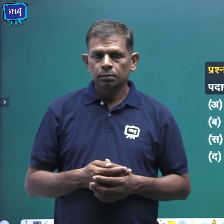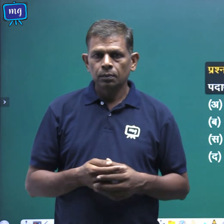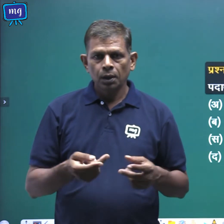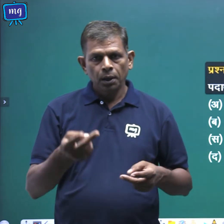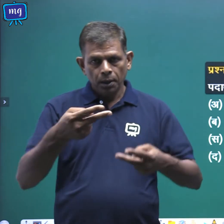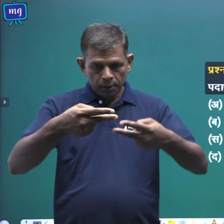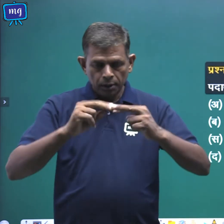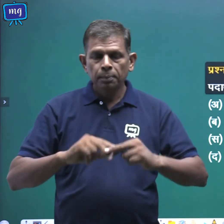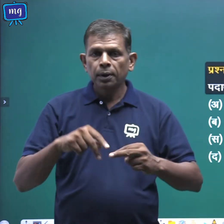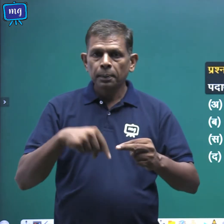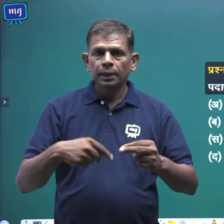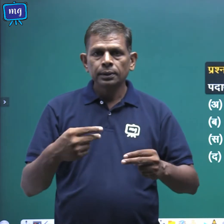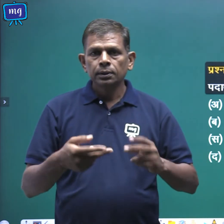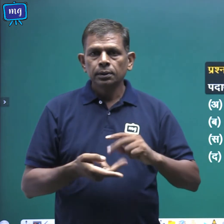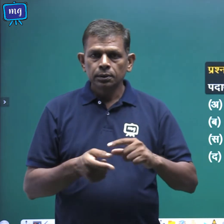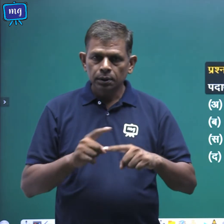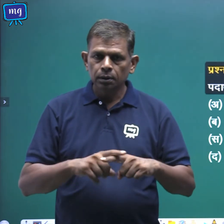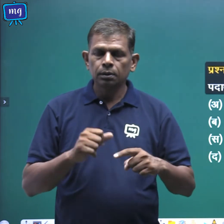निम्न में से